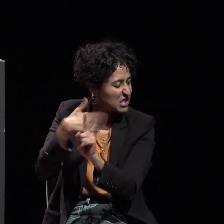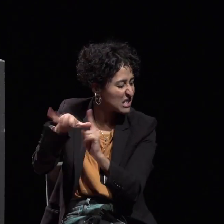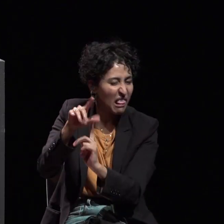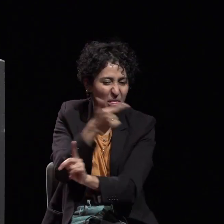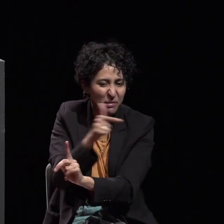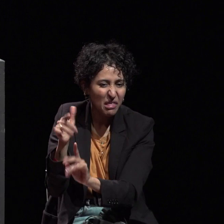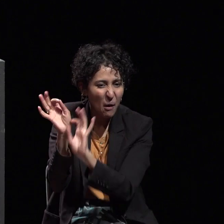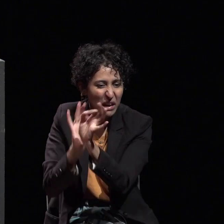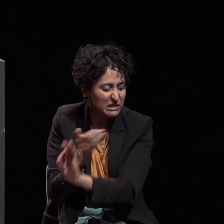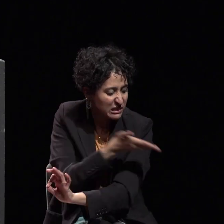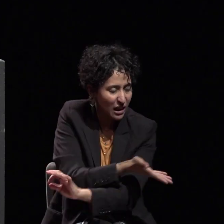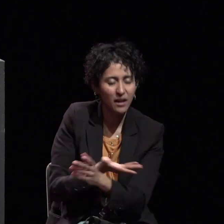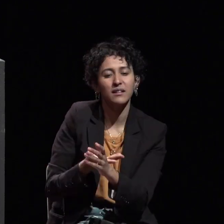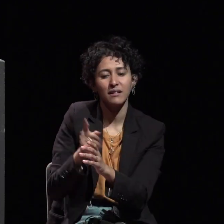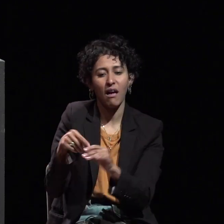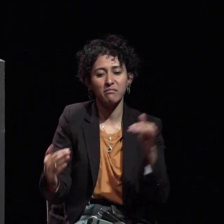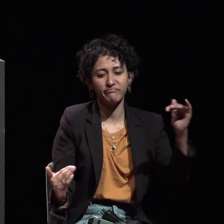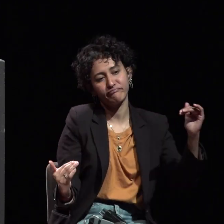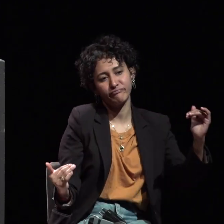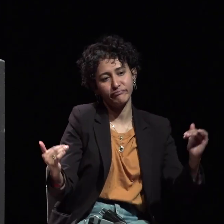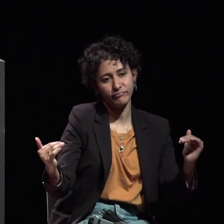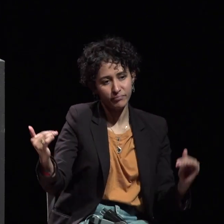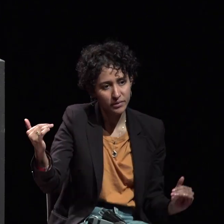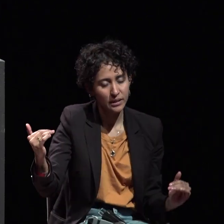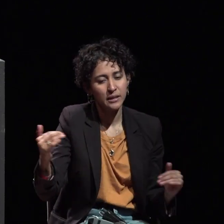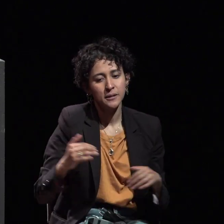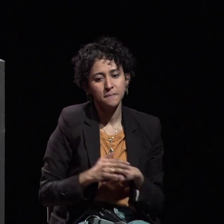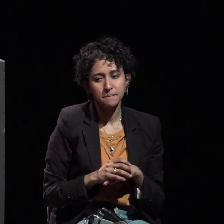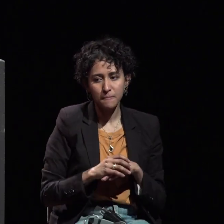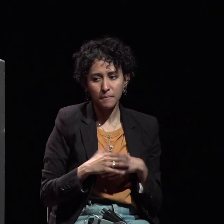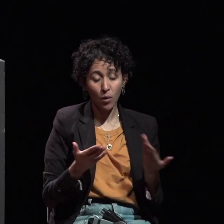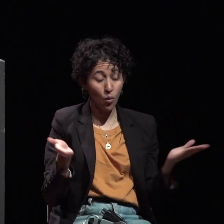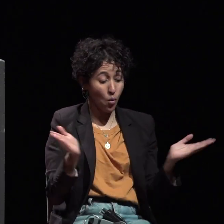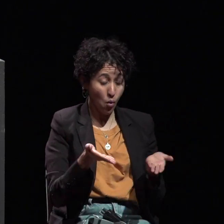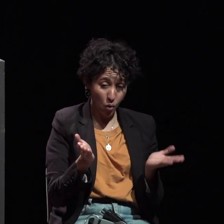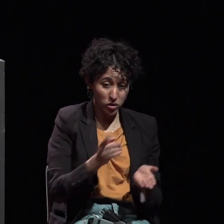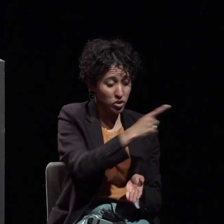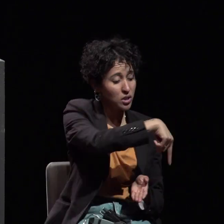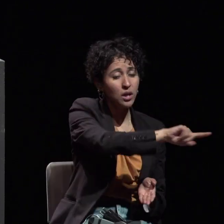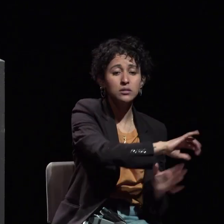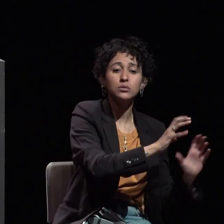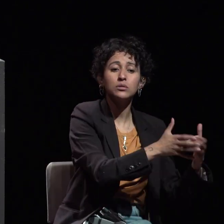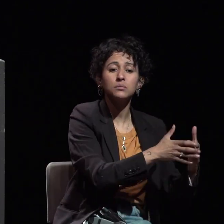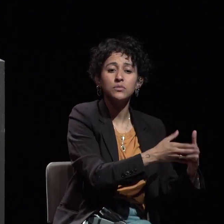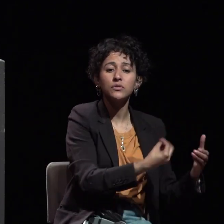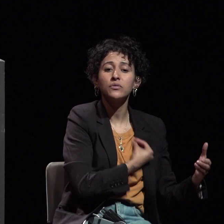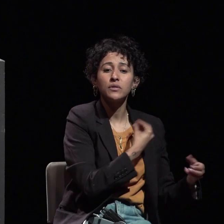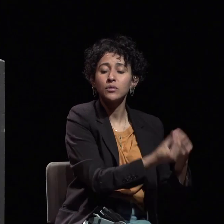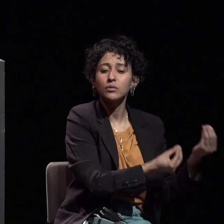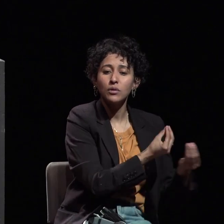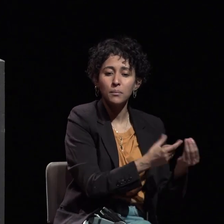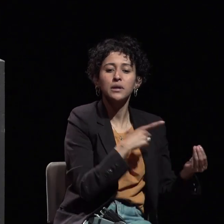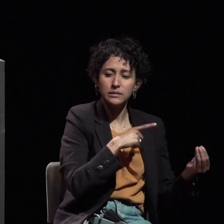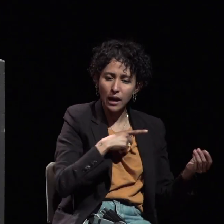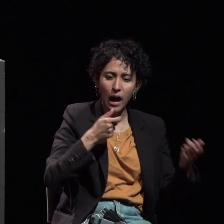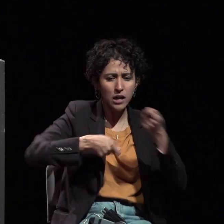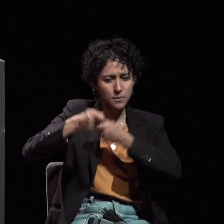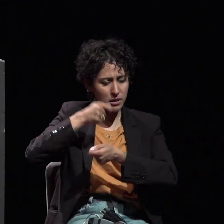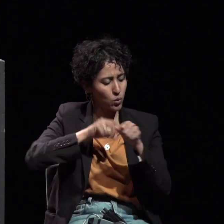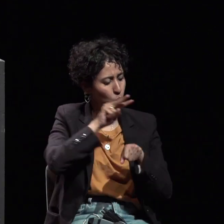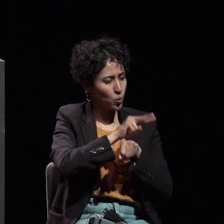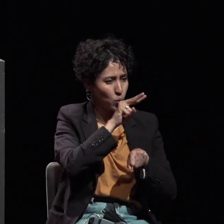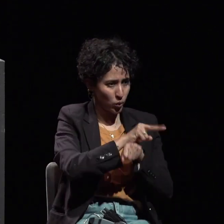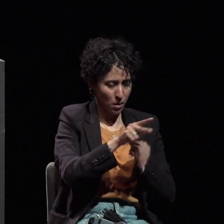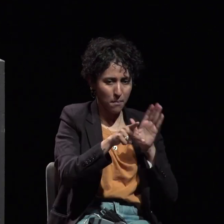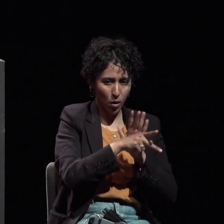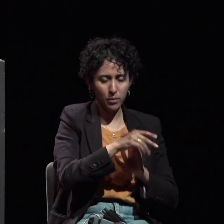aquela sociedade igualitária e descentralizada. Eles vivem agora sob a égide administrativa de uma federação, que é a representação do